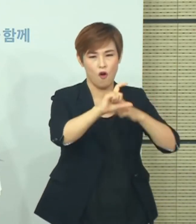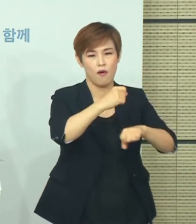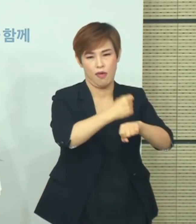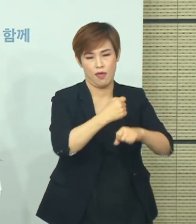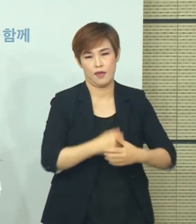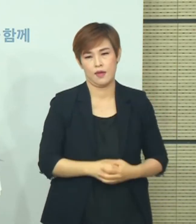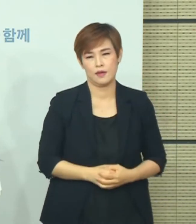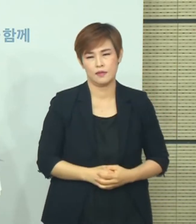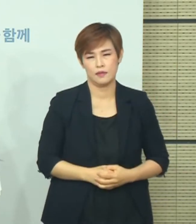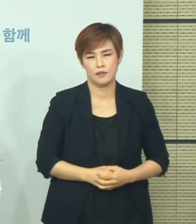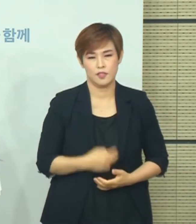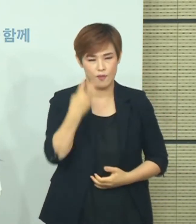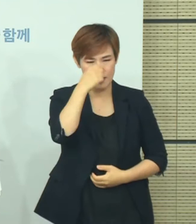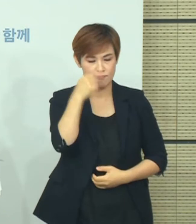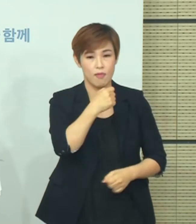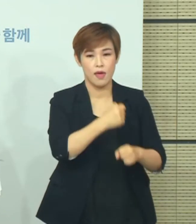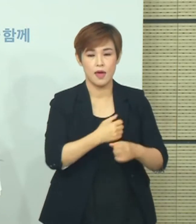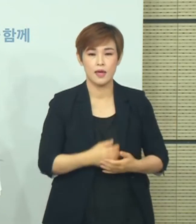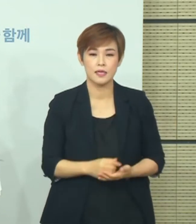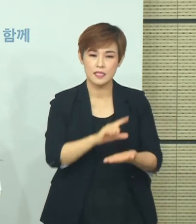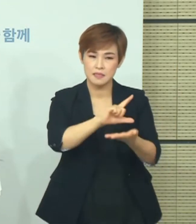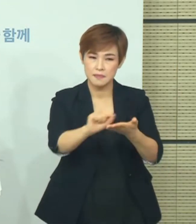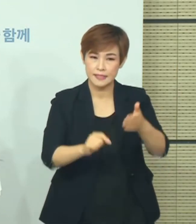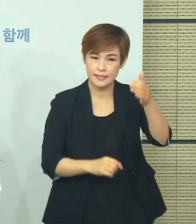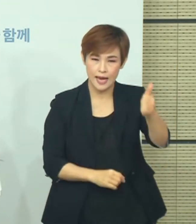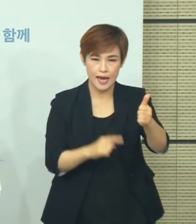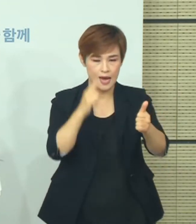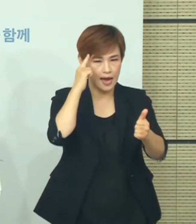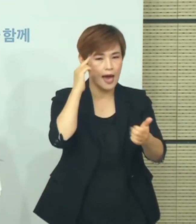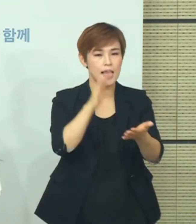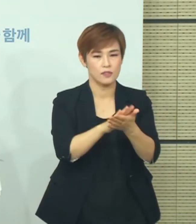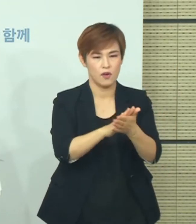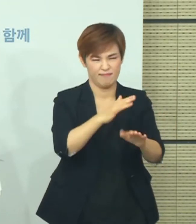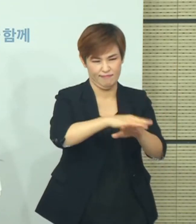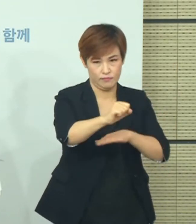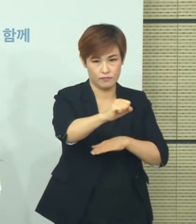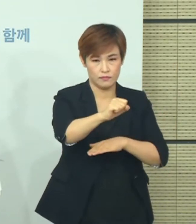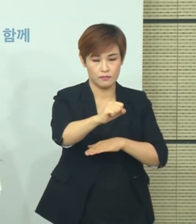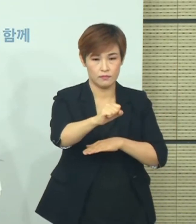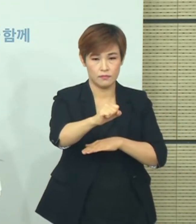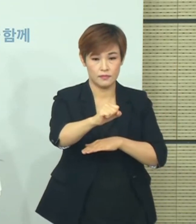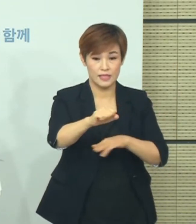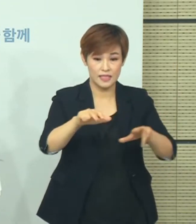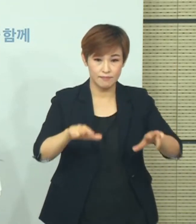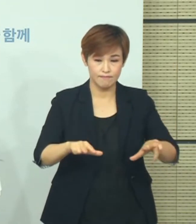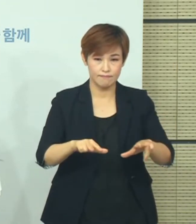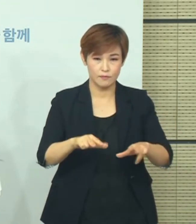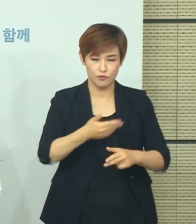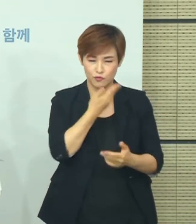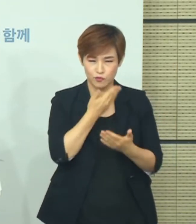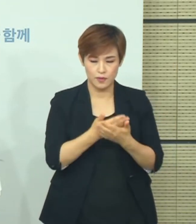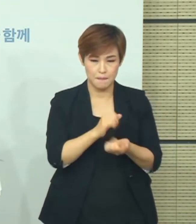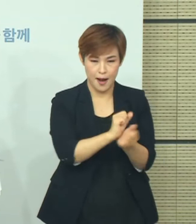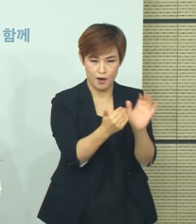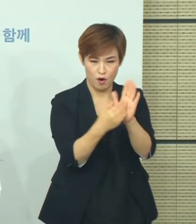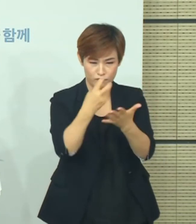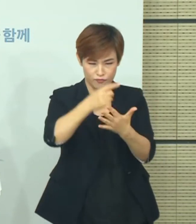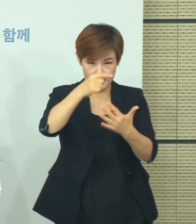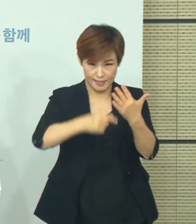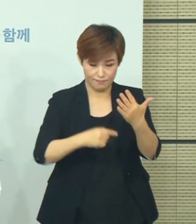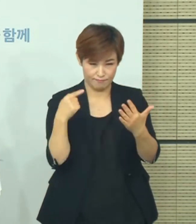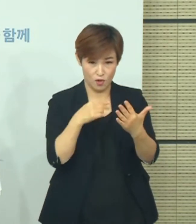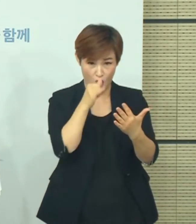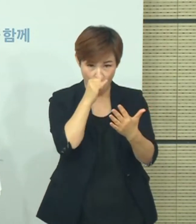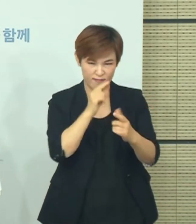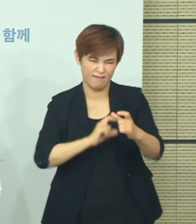시설에 대해서는 지자체장의 판단에 따라 현재 의무화된 핵심 방역 수칙에 더하여 보다 강화된